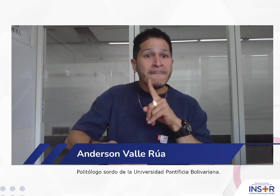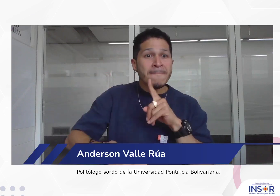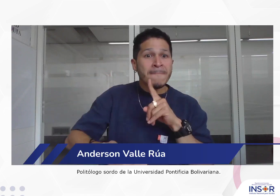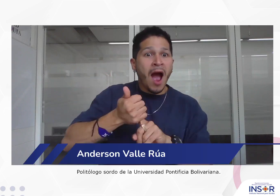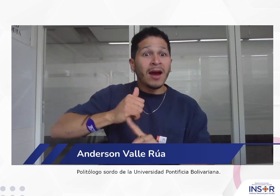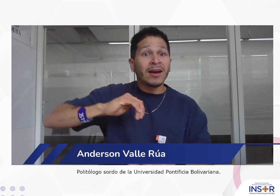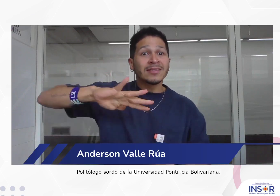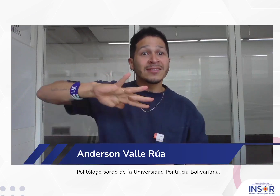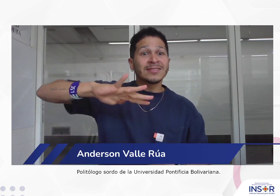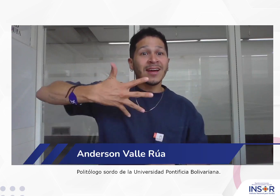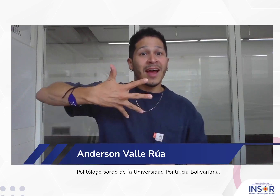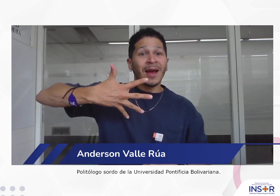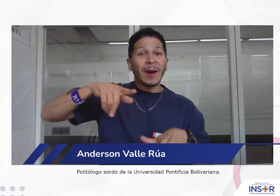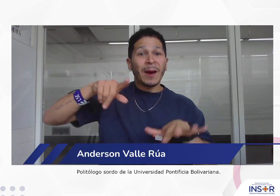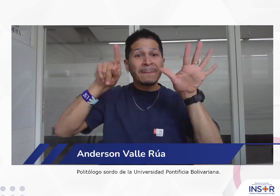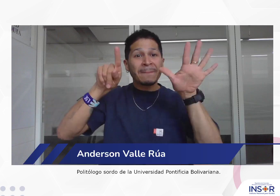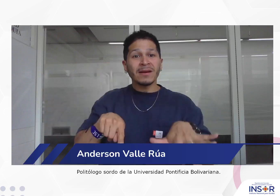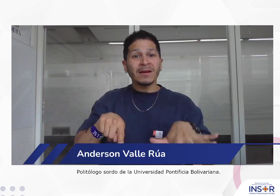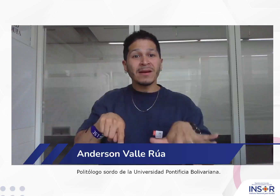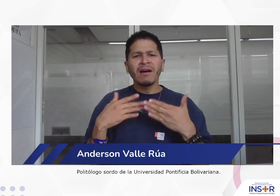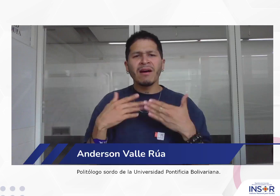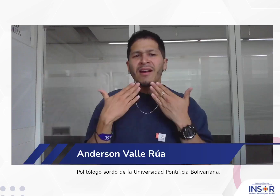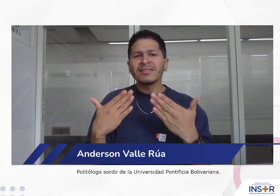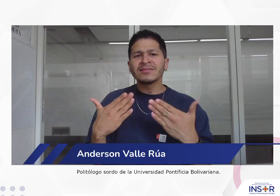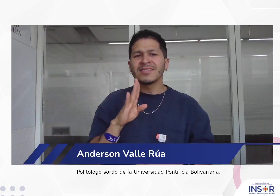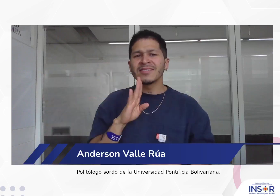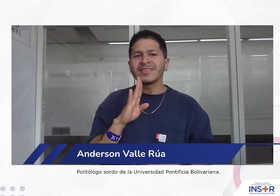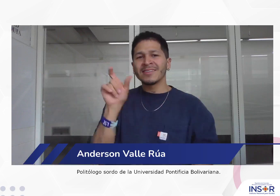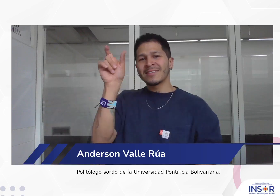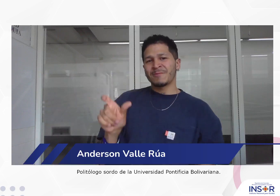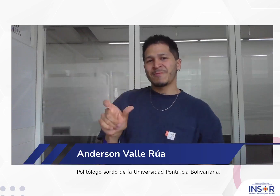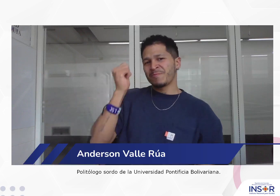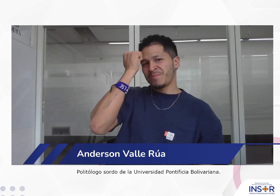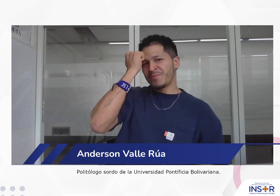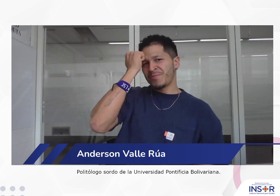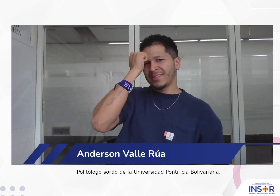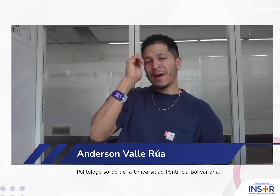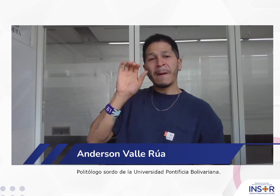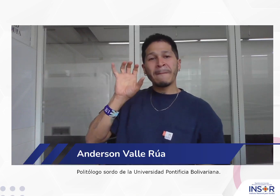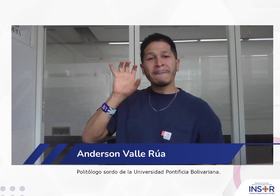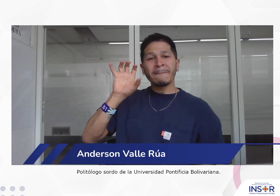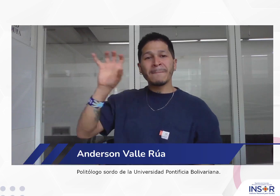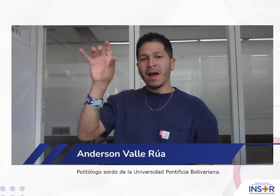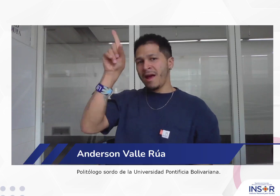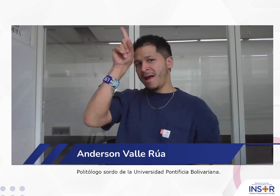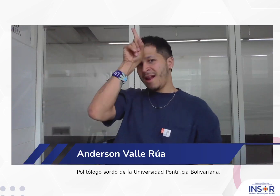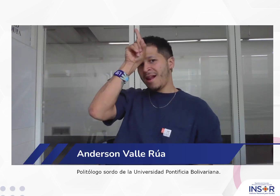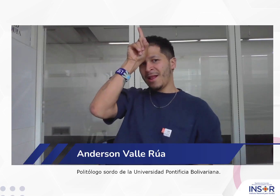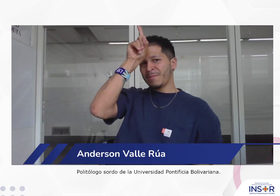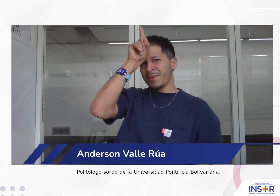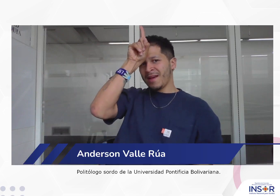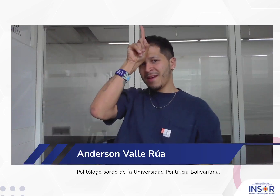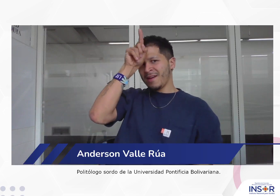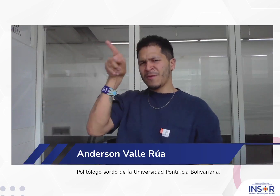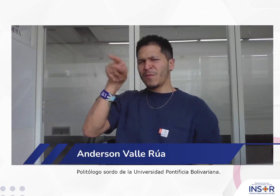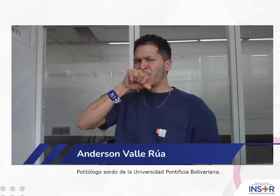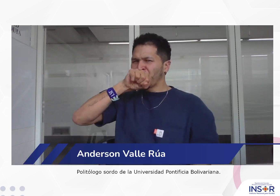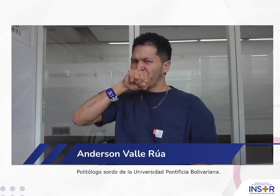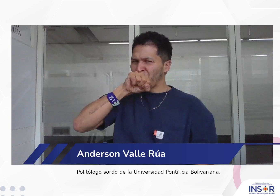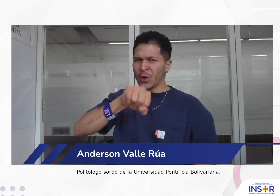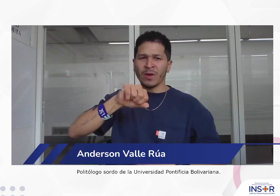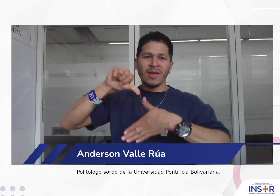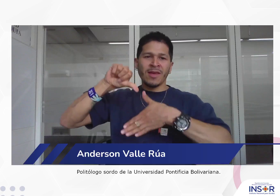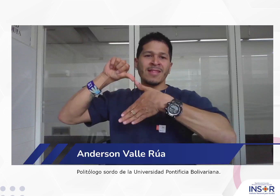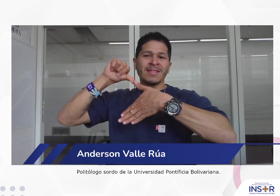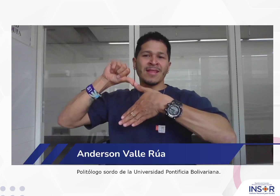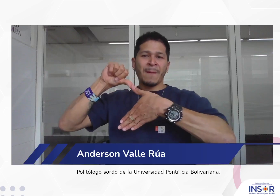pregrado, entonces relaciono todos estos temas que tenía anteriormente y esto se relaciona. Luego, en quinto